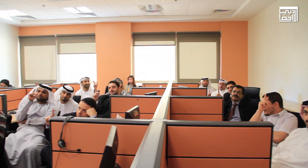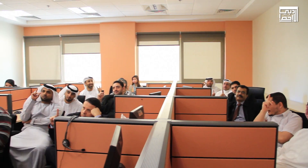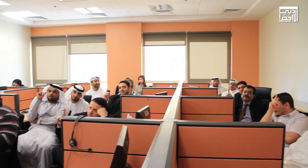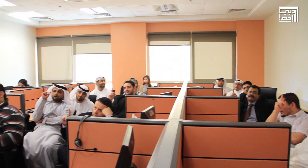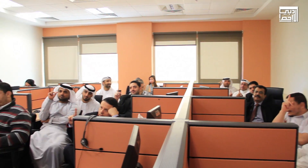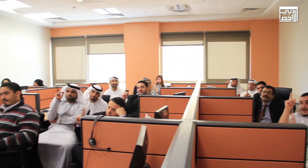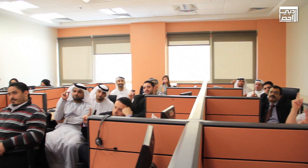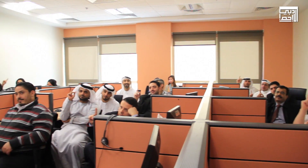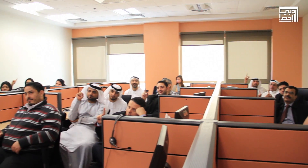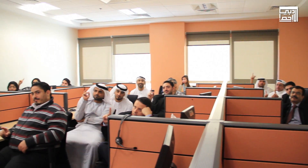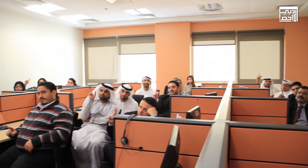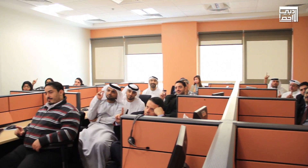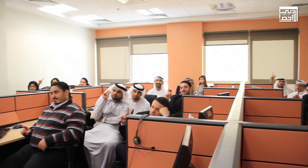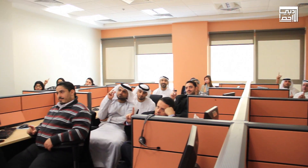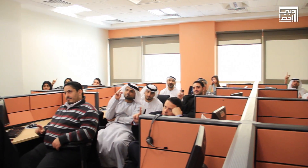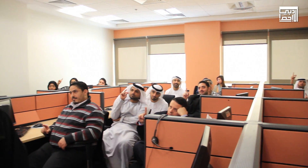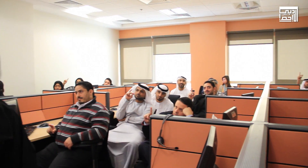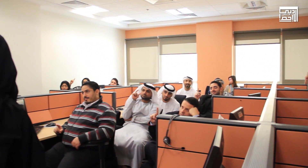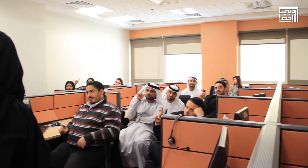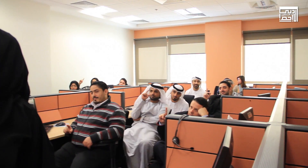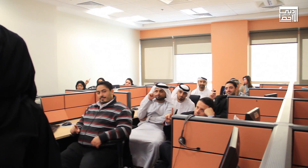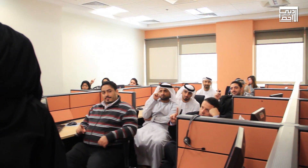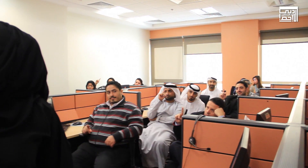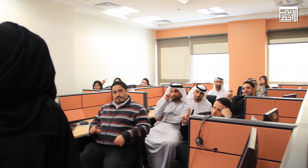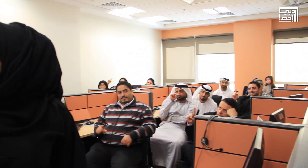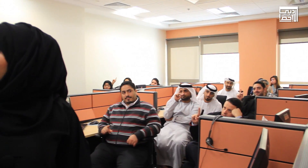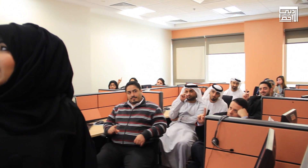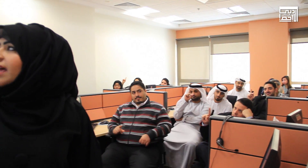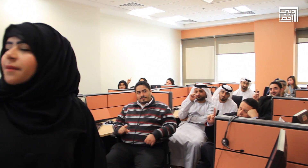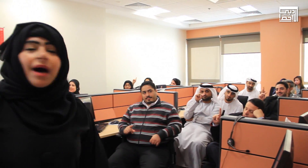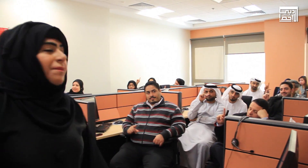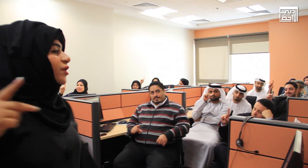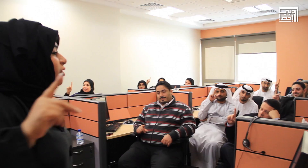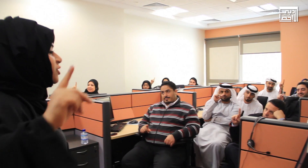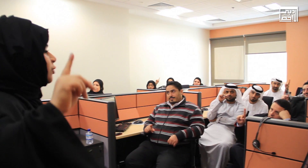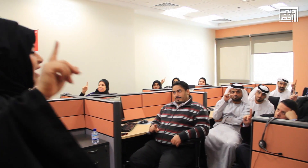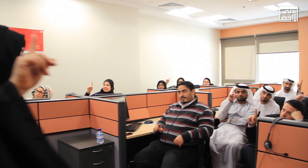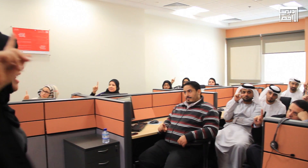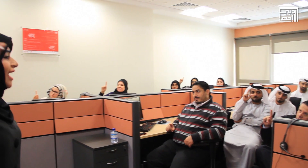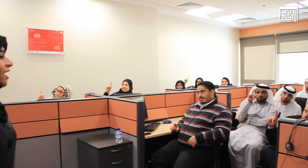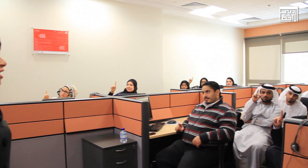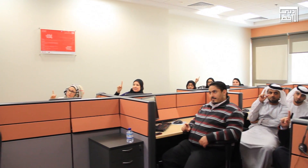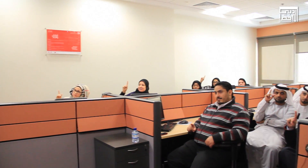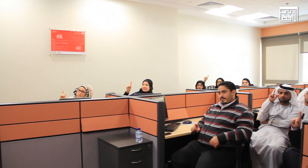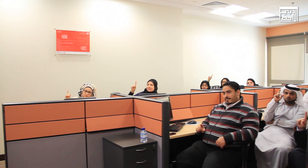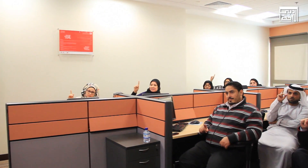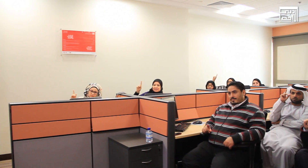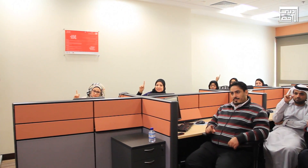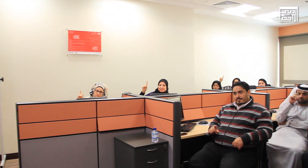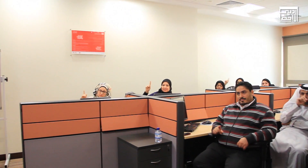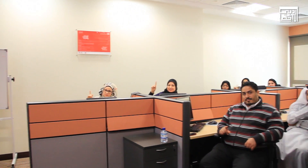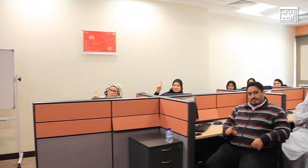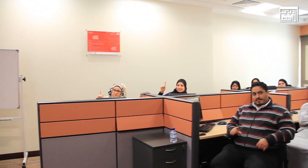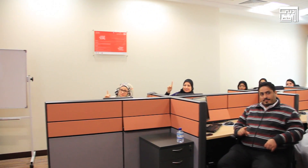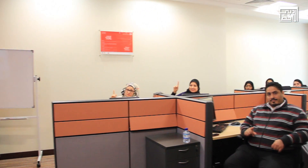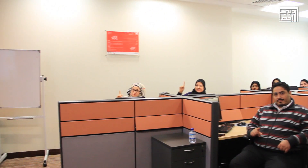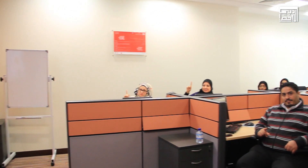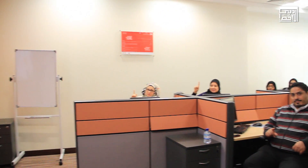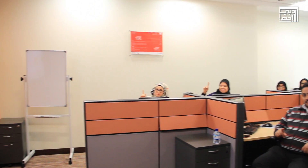شوف شلون الطاء؟ وشوف شلون بتكون؟ الضاء الابهام بيكون شوي على فوق الابهام بيكون شلون؟